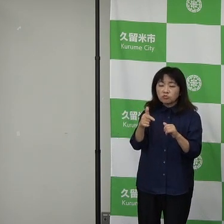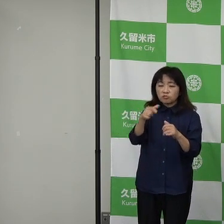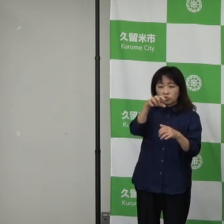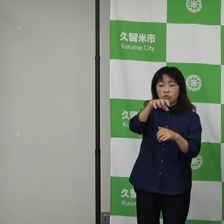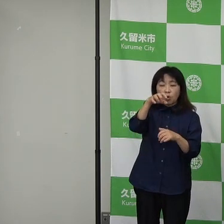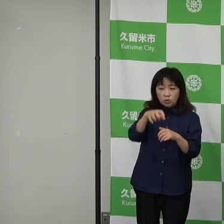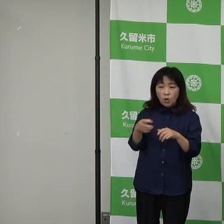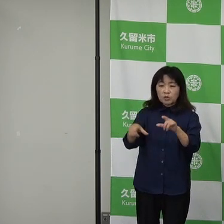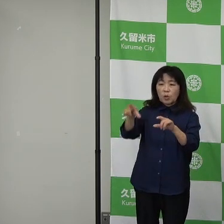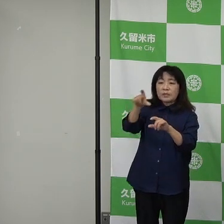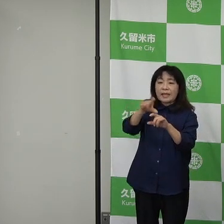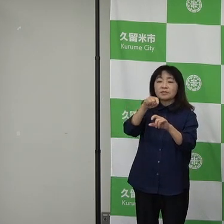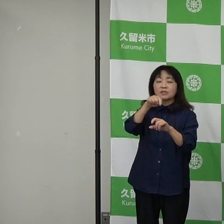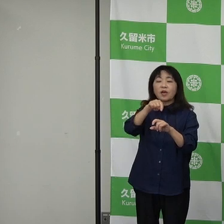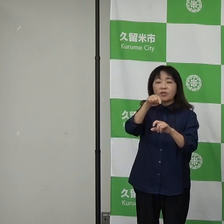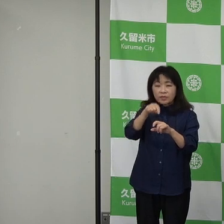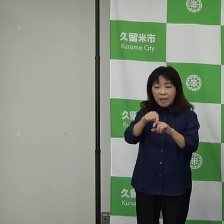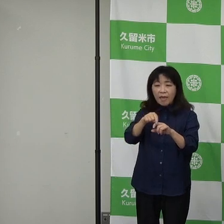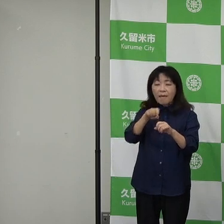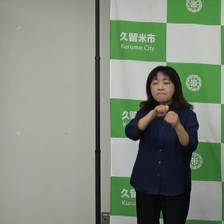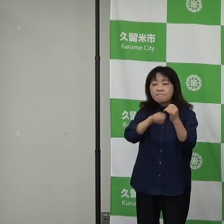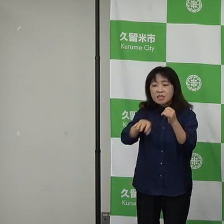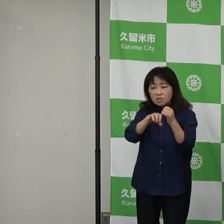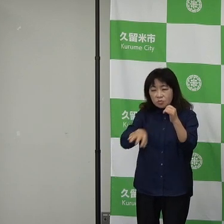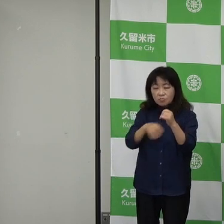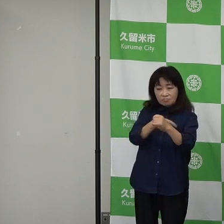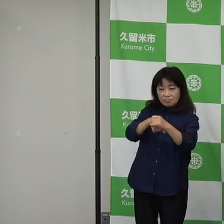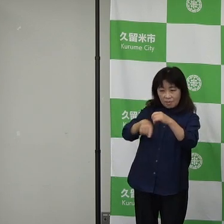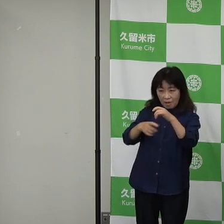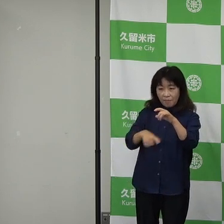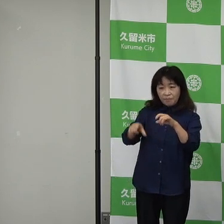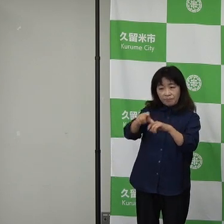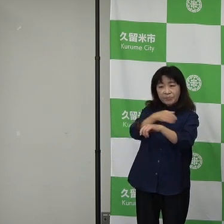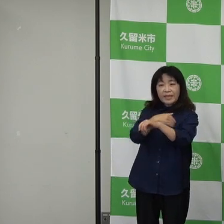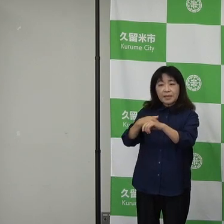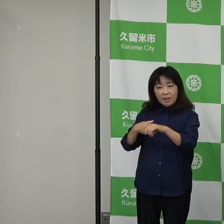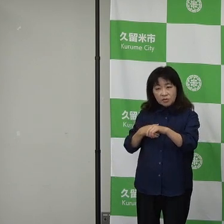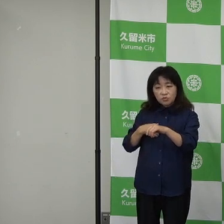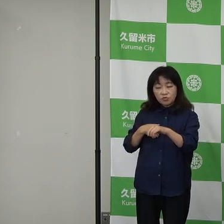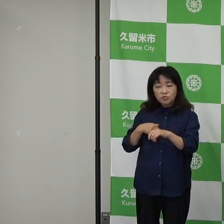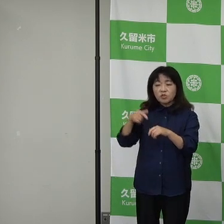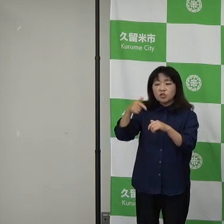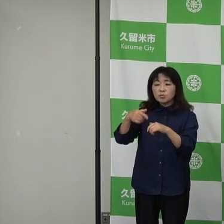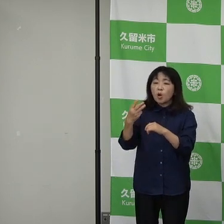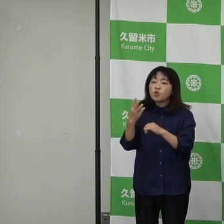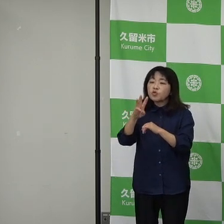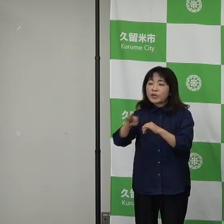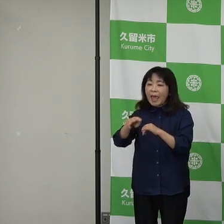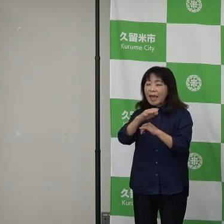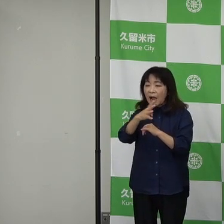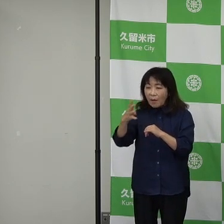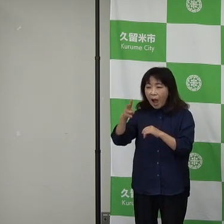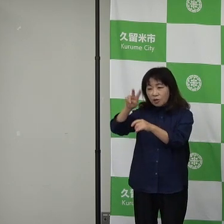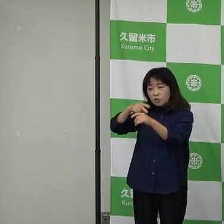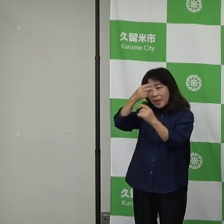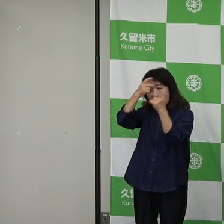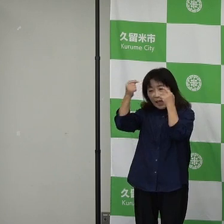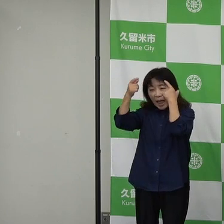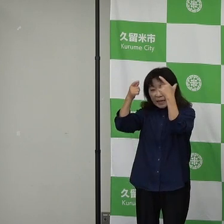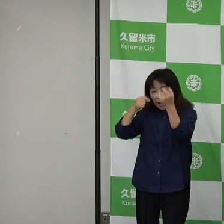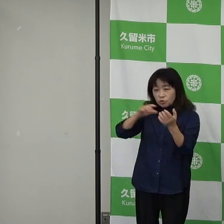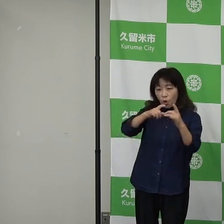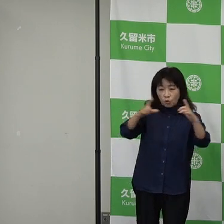により排水能力が向上します。また下井川流域や久留米大学のグ